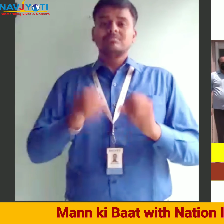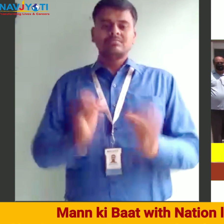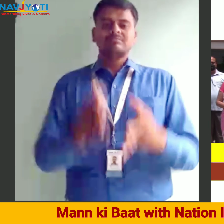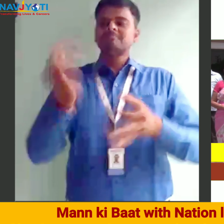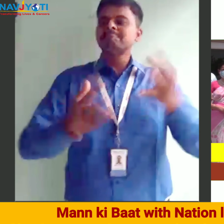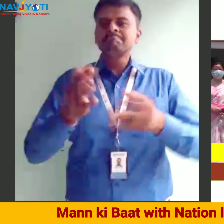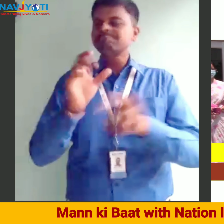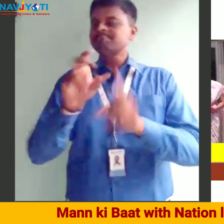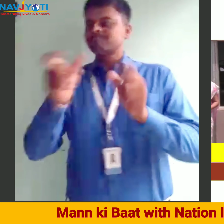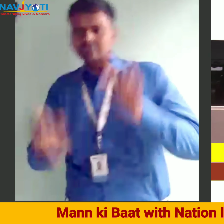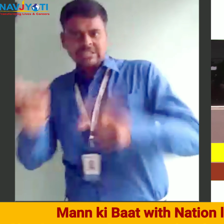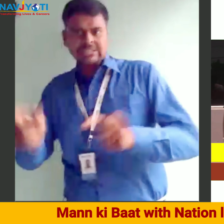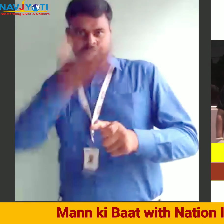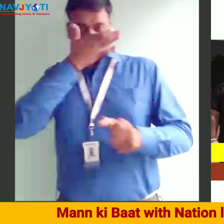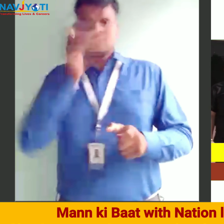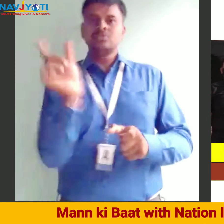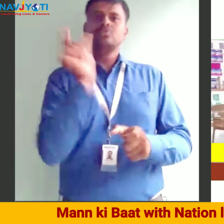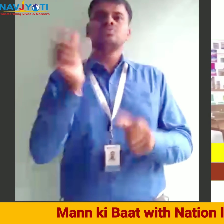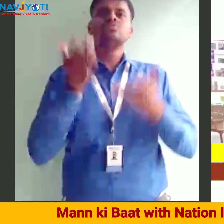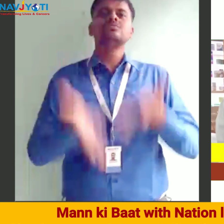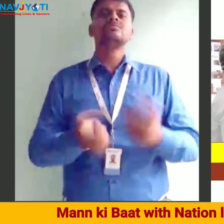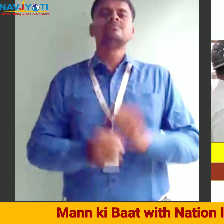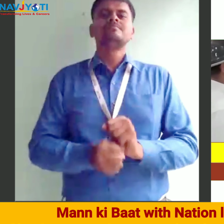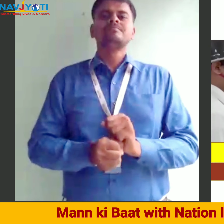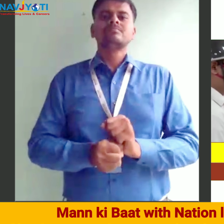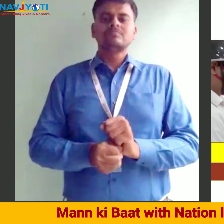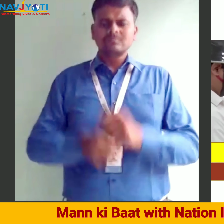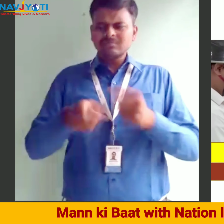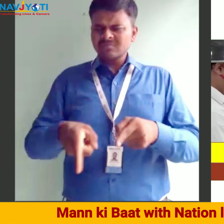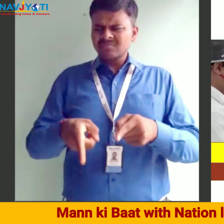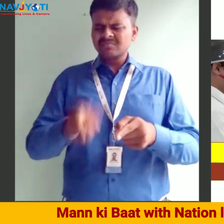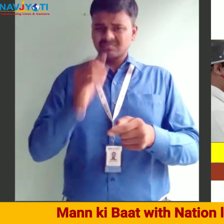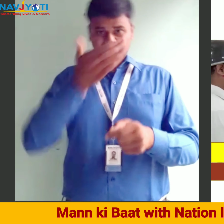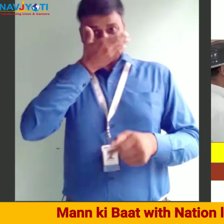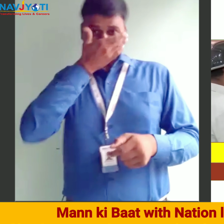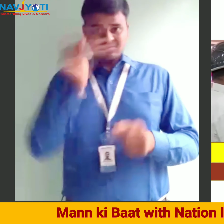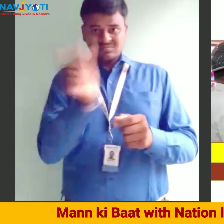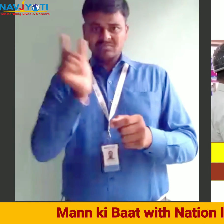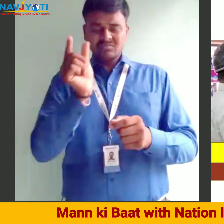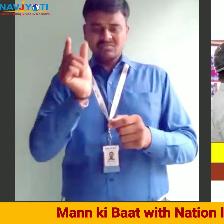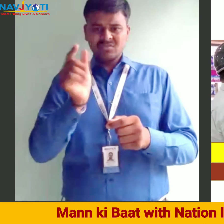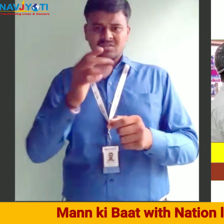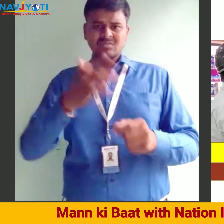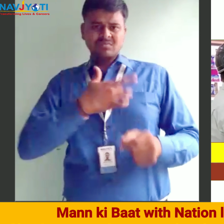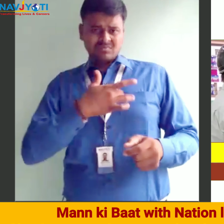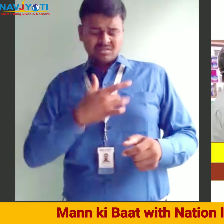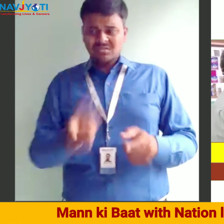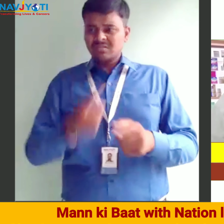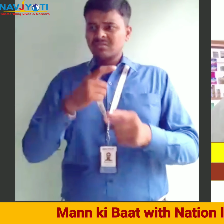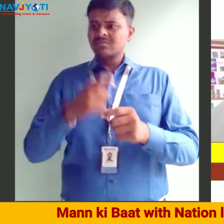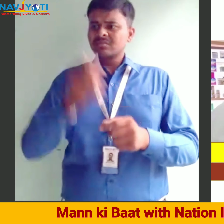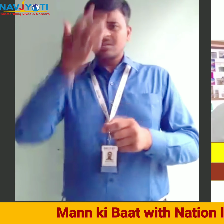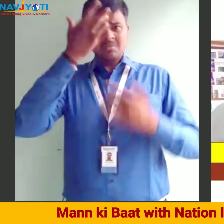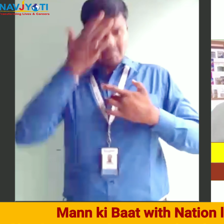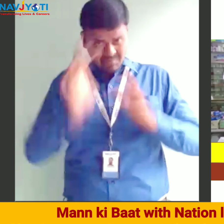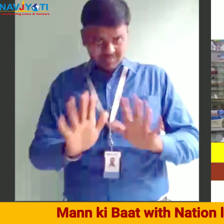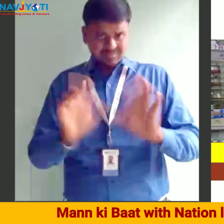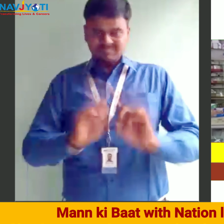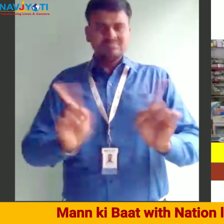मास्क में दिखे, लेकिन अब हो यही रहा है। हाँ, इसका ये मतलब नहीं है कि जो मास्क लगाते